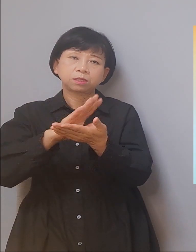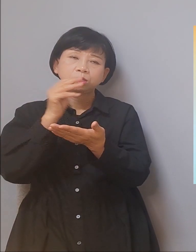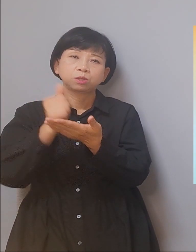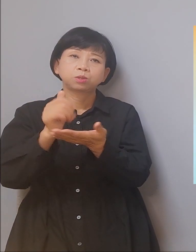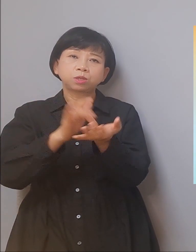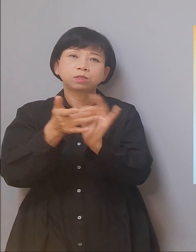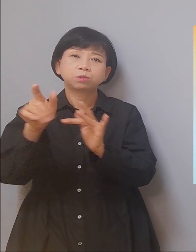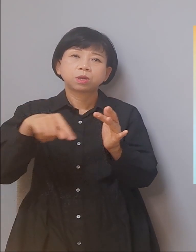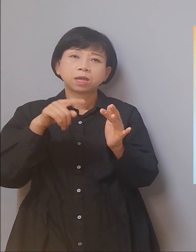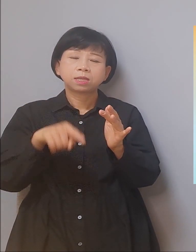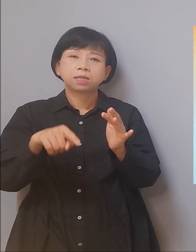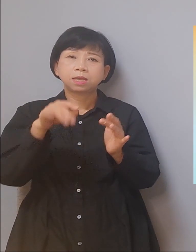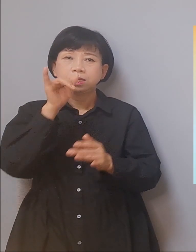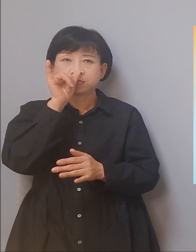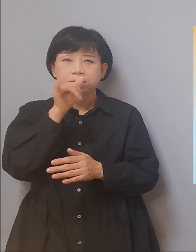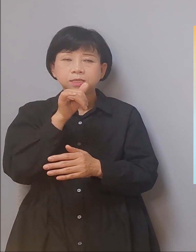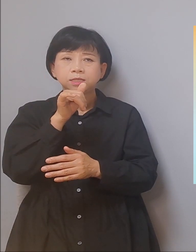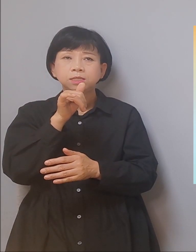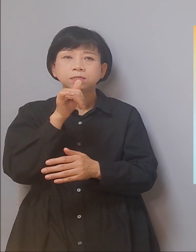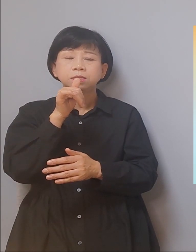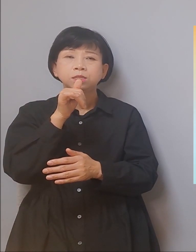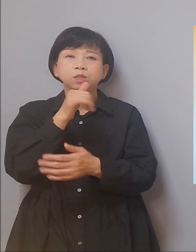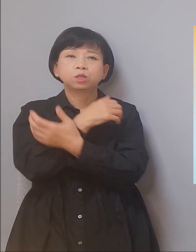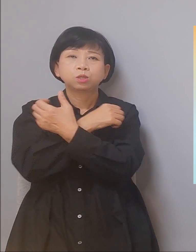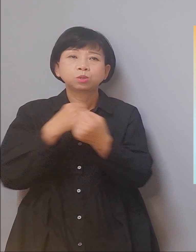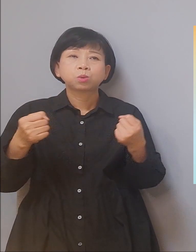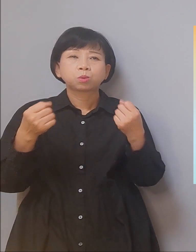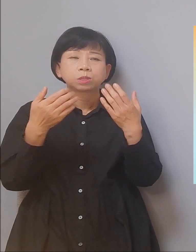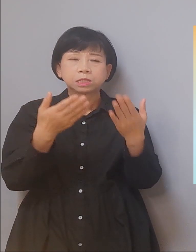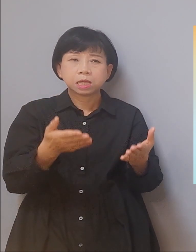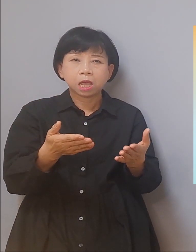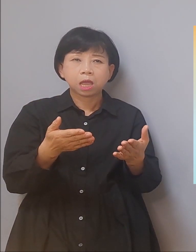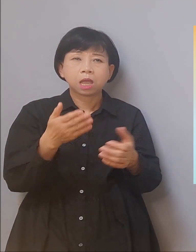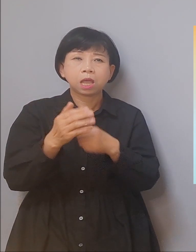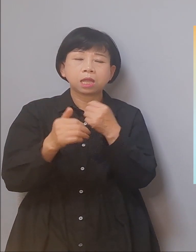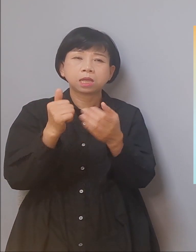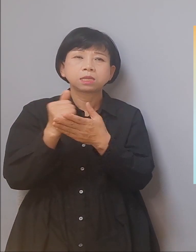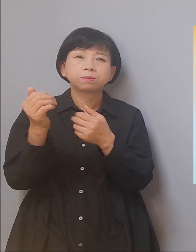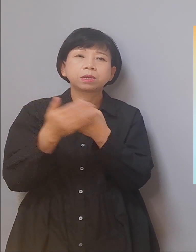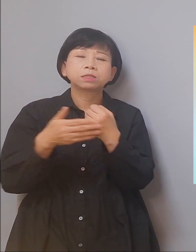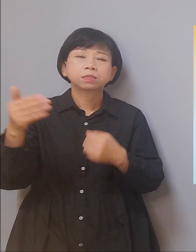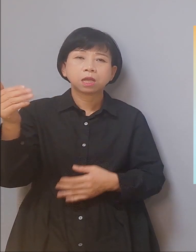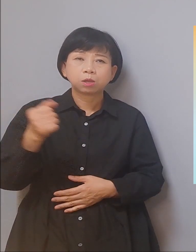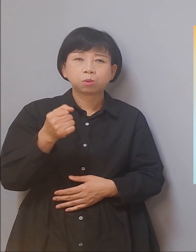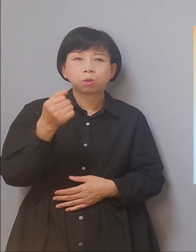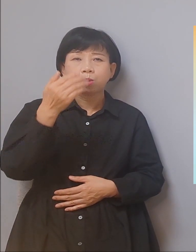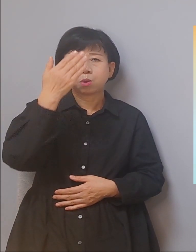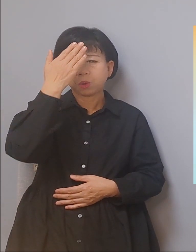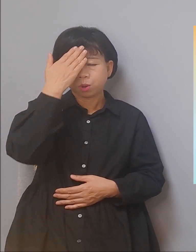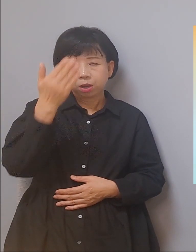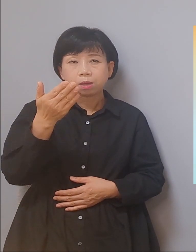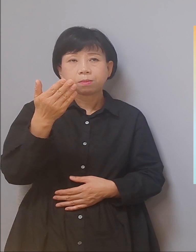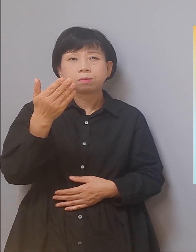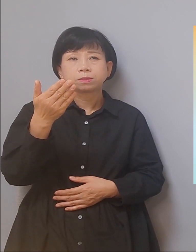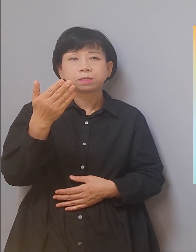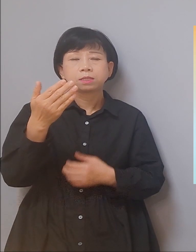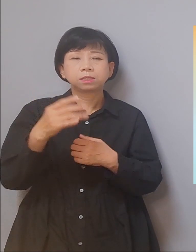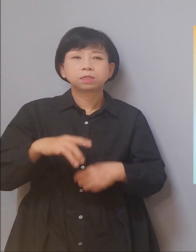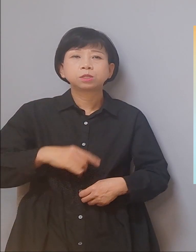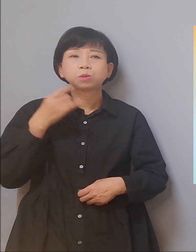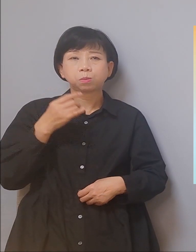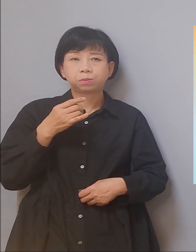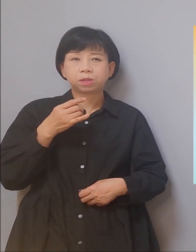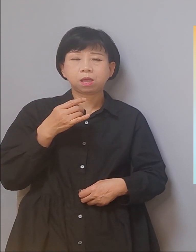그리스도 예수 안에 있는 속량으로 말미암아 하나님의 은혜로 값없이 의롭다 하심을 얻은 자